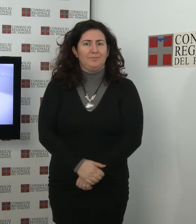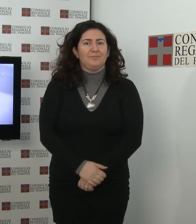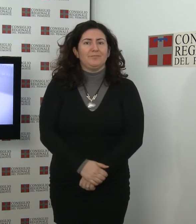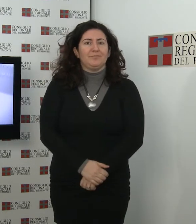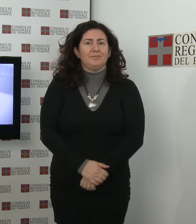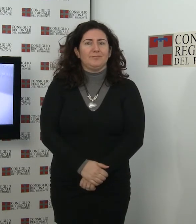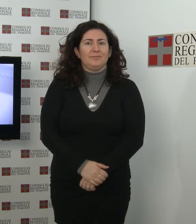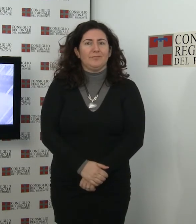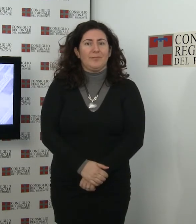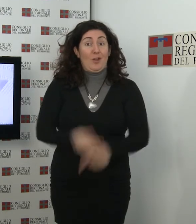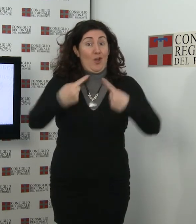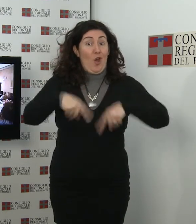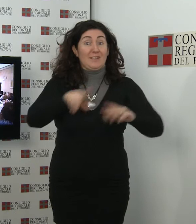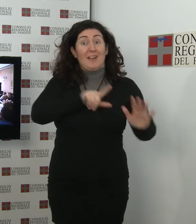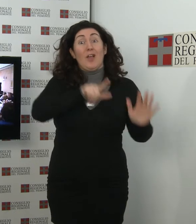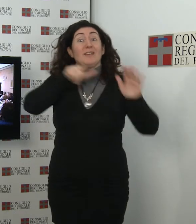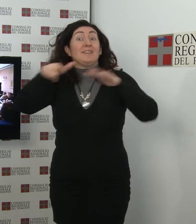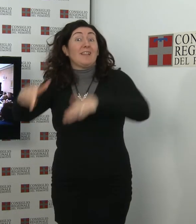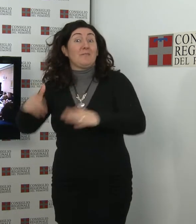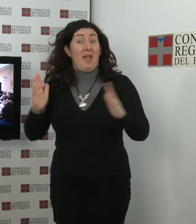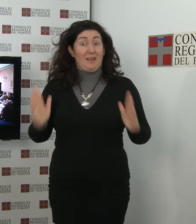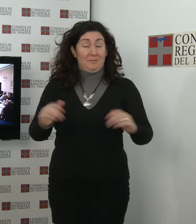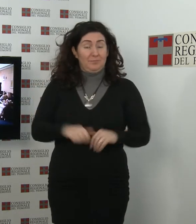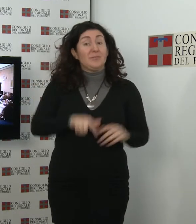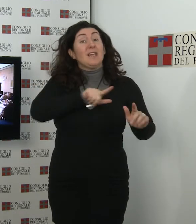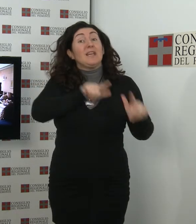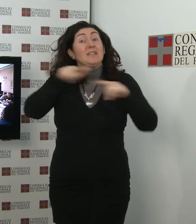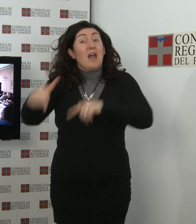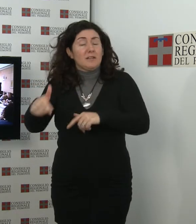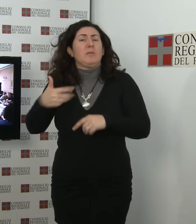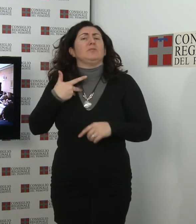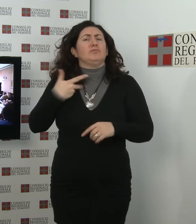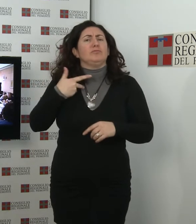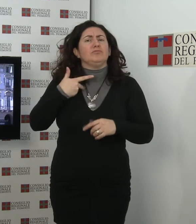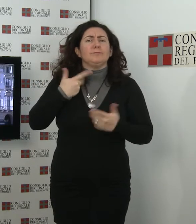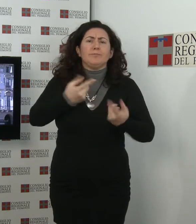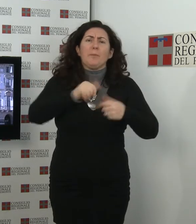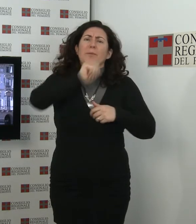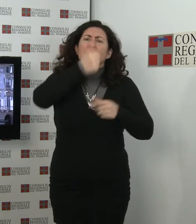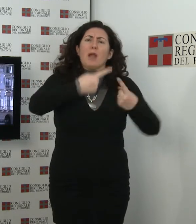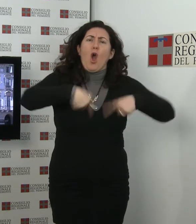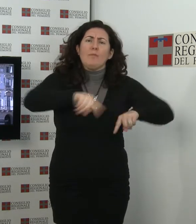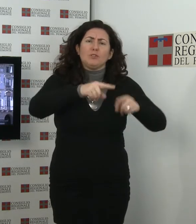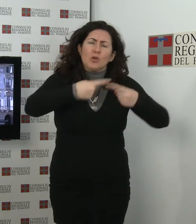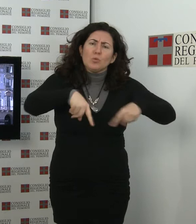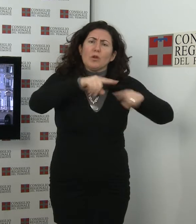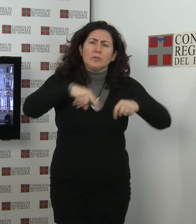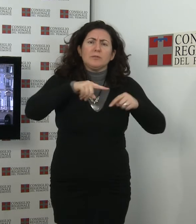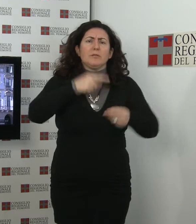7 giorni in consiglio. Nella settimana si sono svolte le riunioni della prima commissione sull'esame del bilancio e della legge